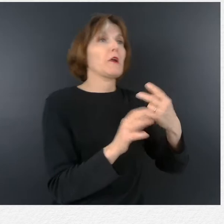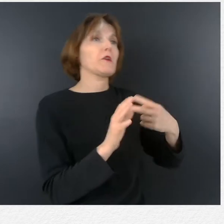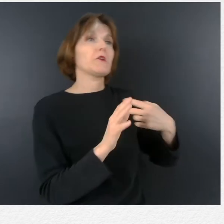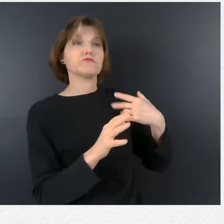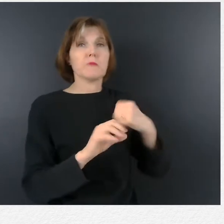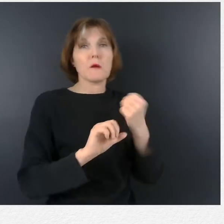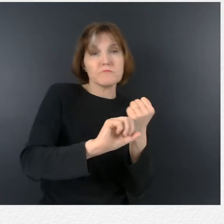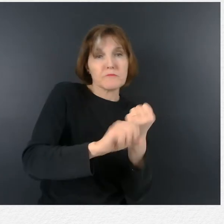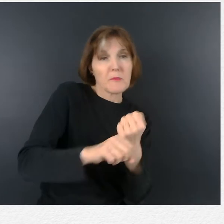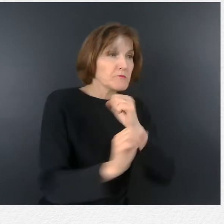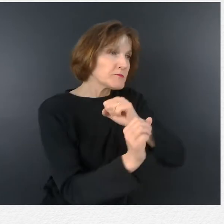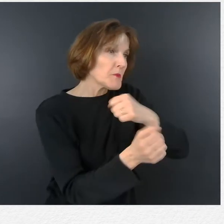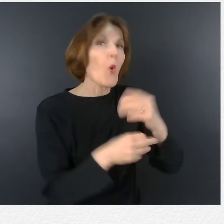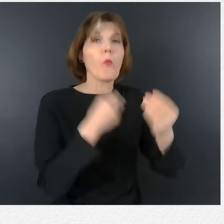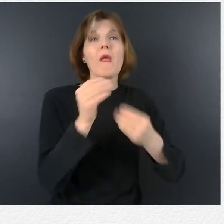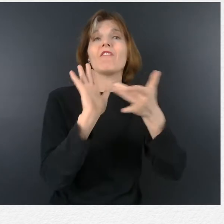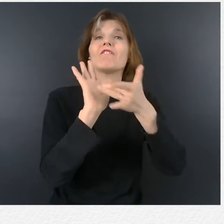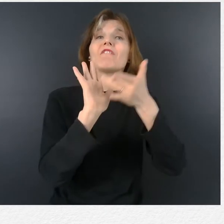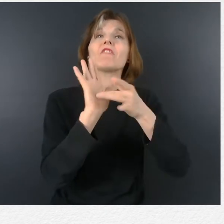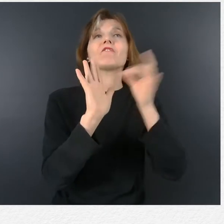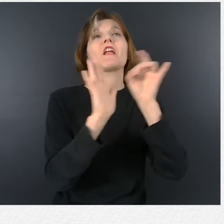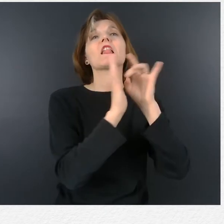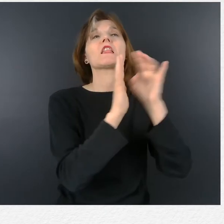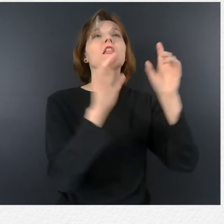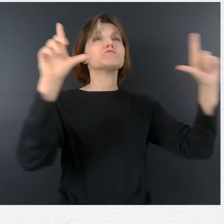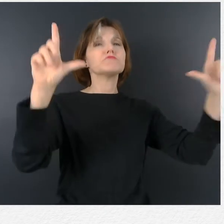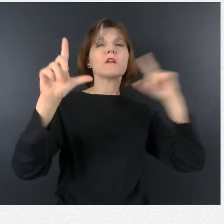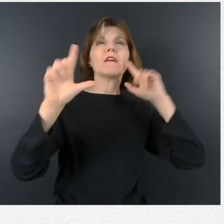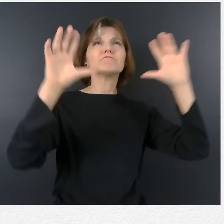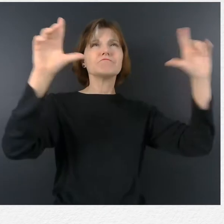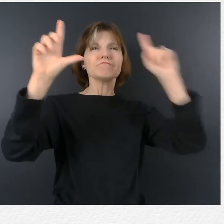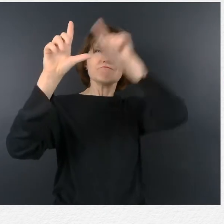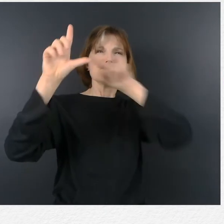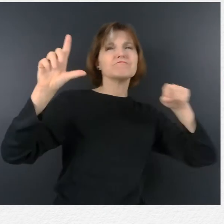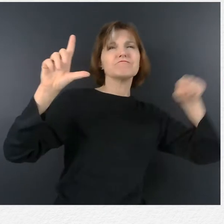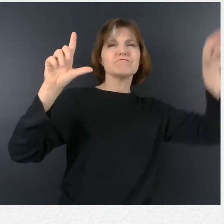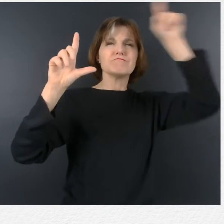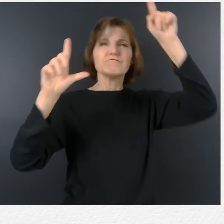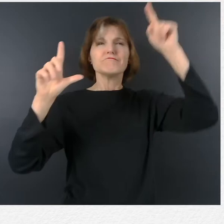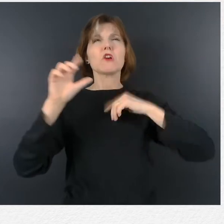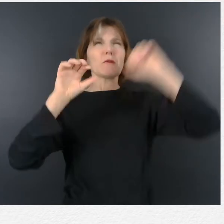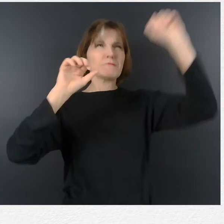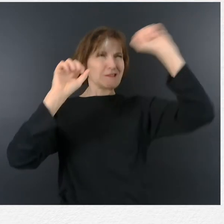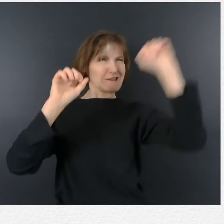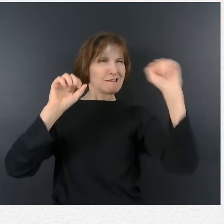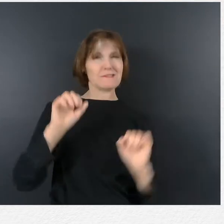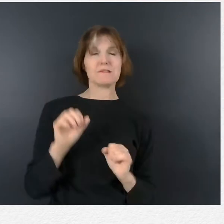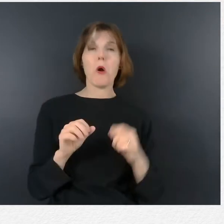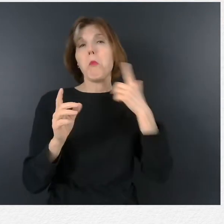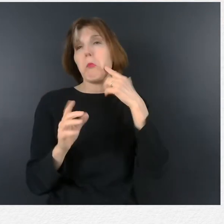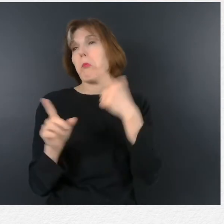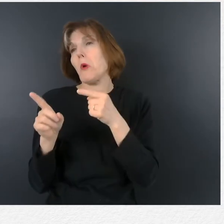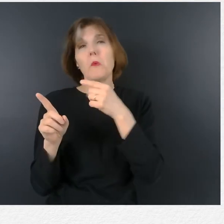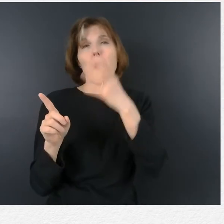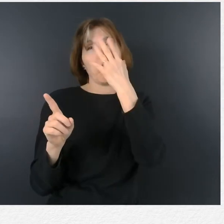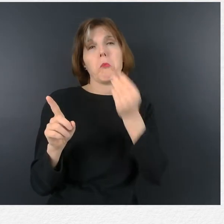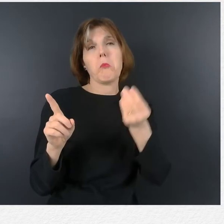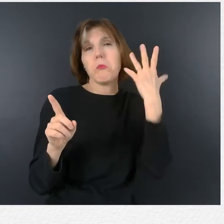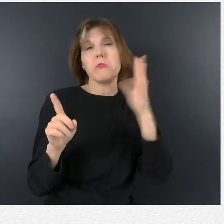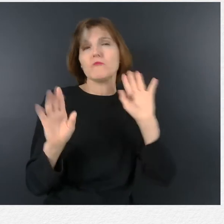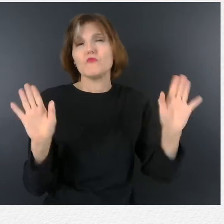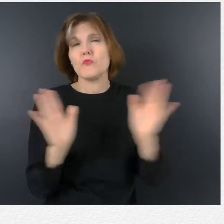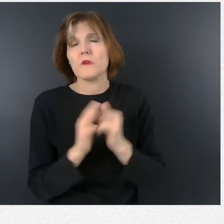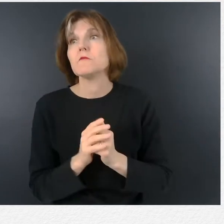qui nettoient les fenêtres suspendues à des hauteurs vertigineuses au-dessus du trottoir. Il ne